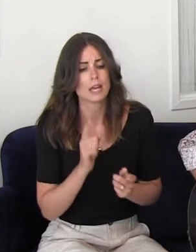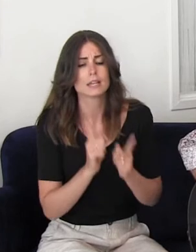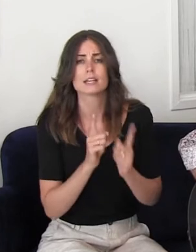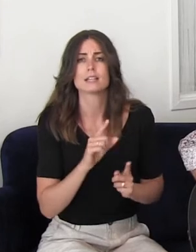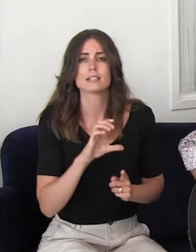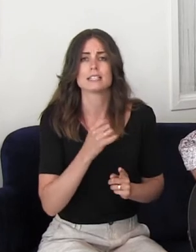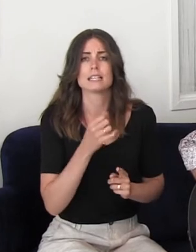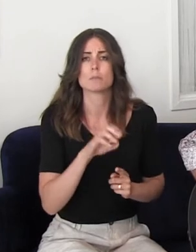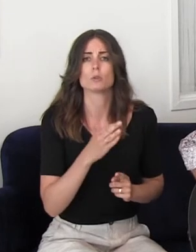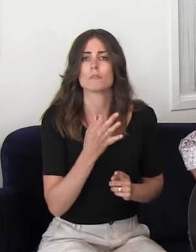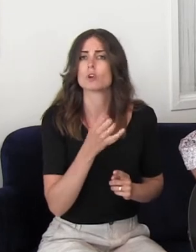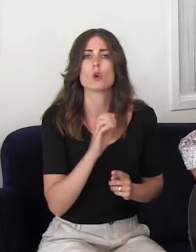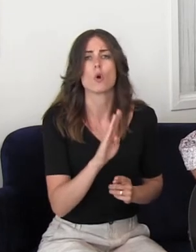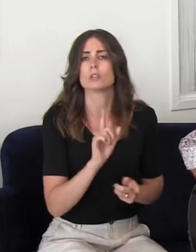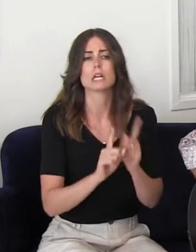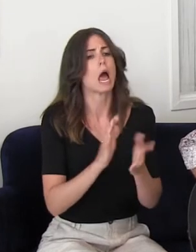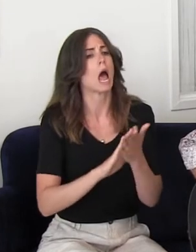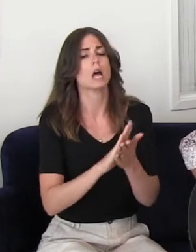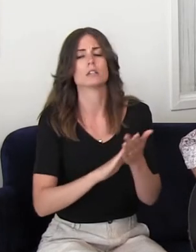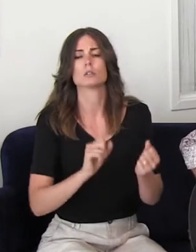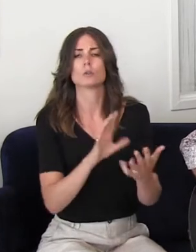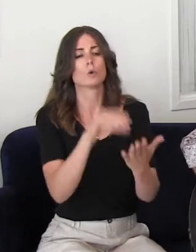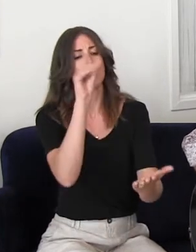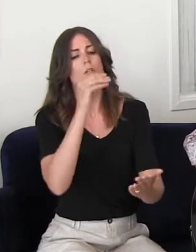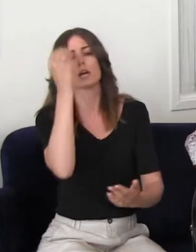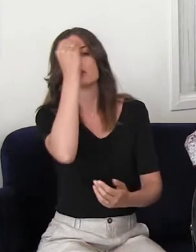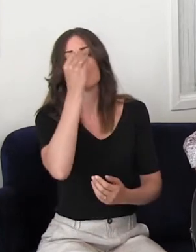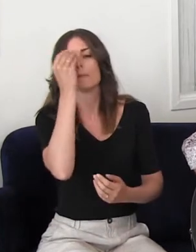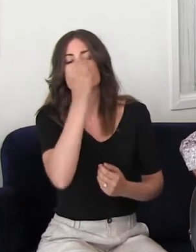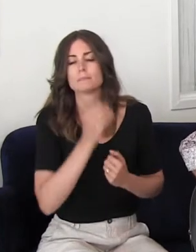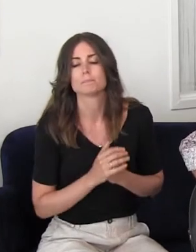hade Sigmund inte tytt någon dröm.